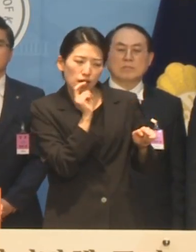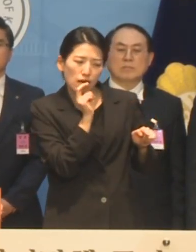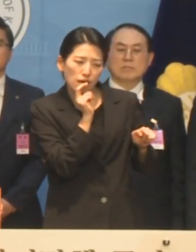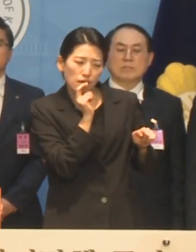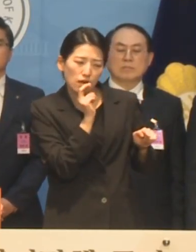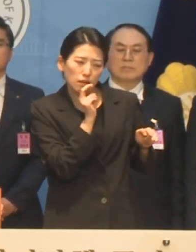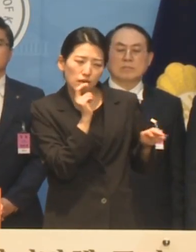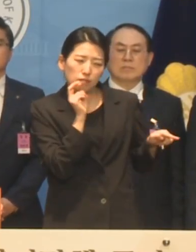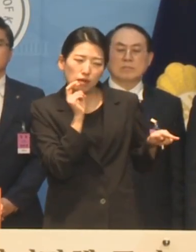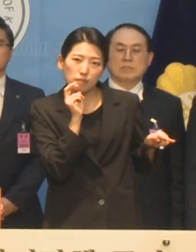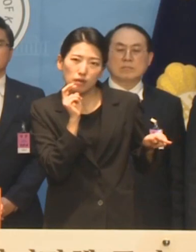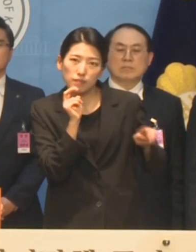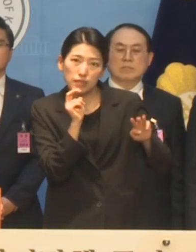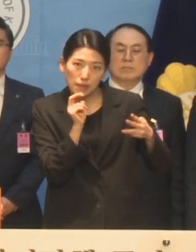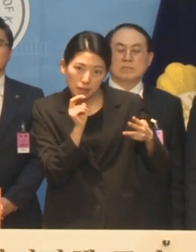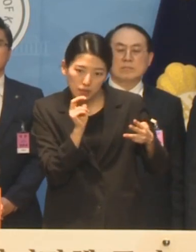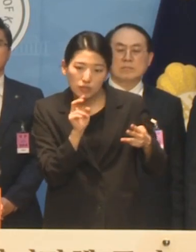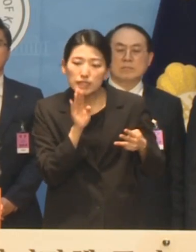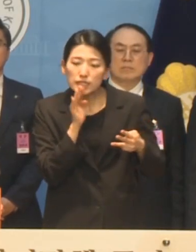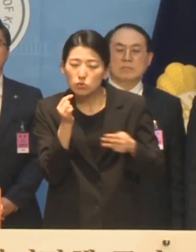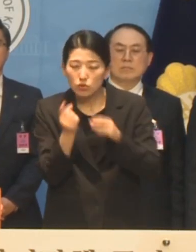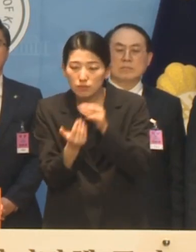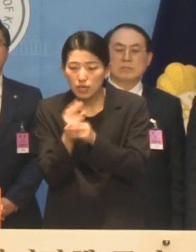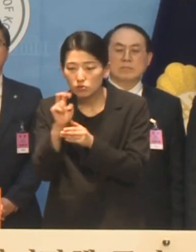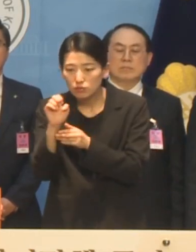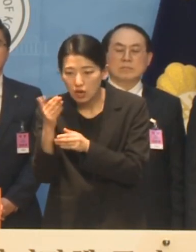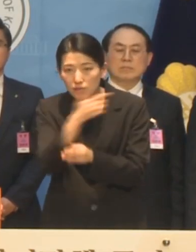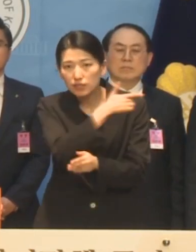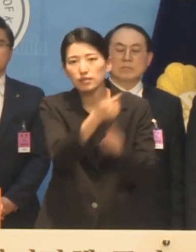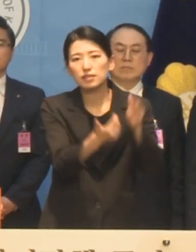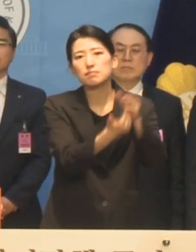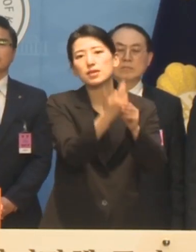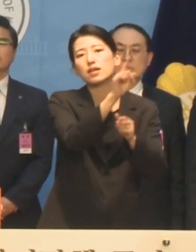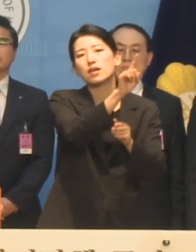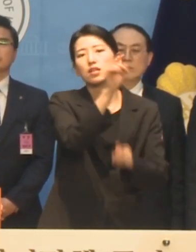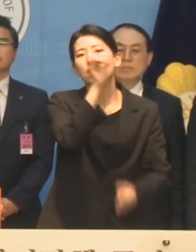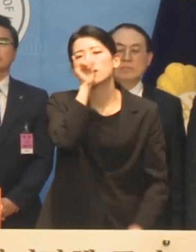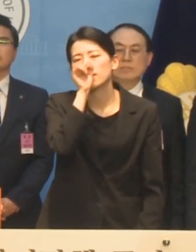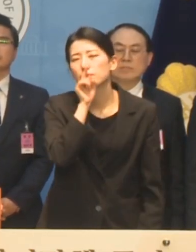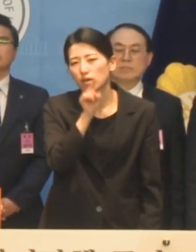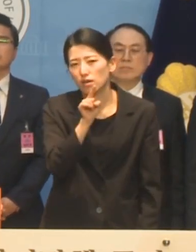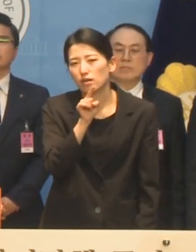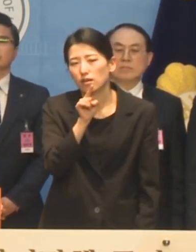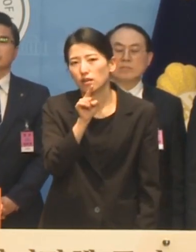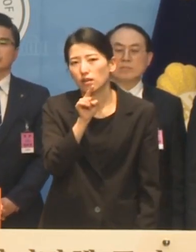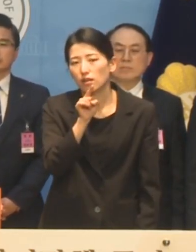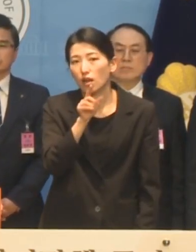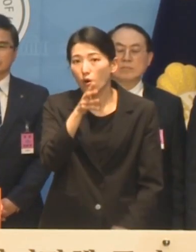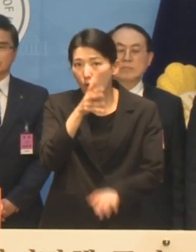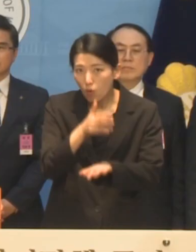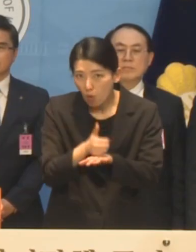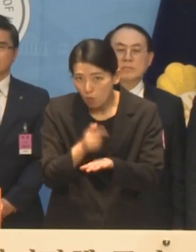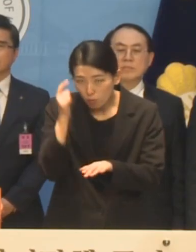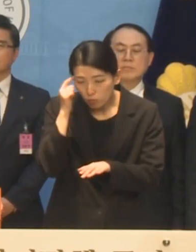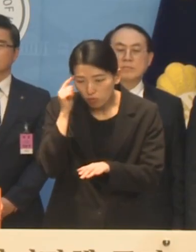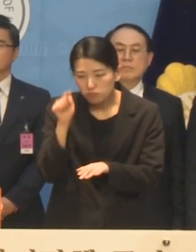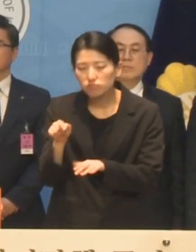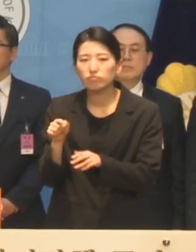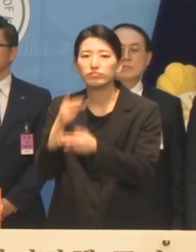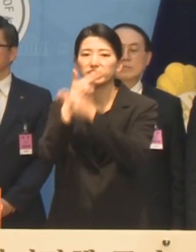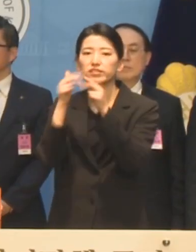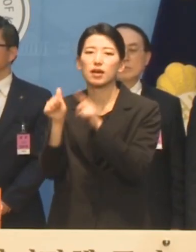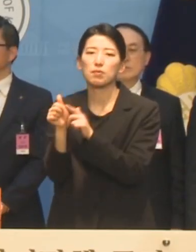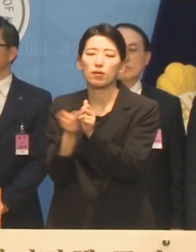법칙입니다. 즉 대통령 계엄 선포는 이 계엄이 있기 전 29번의 탄핵이 있었기 때문이고 그리고